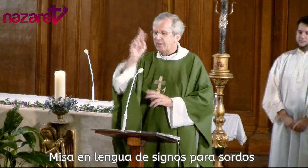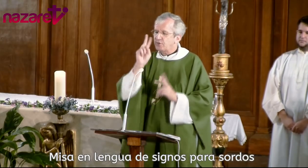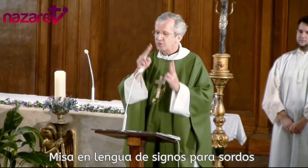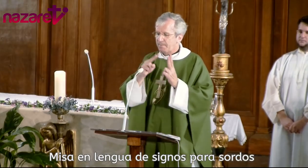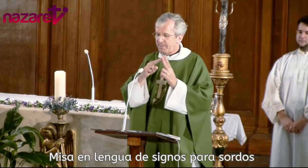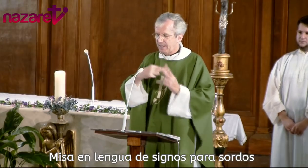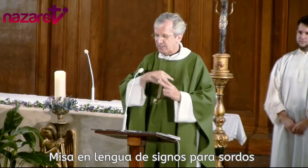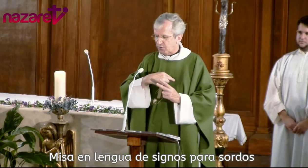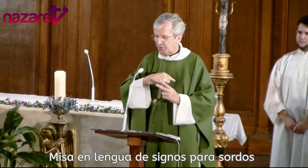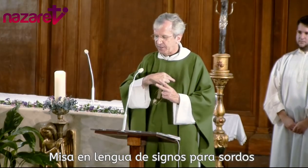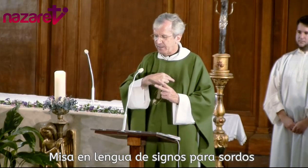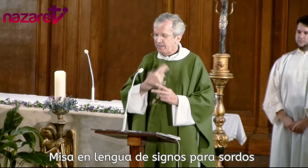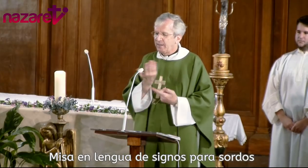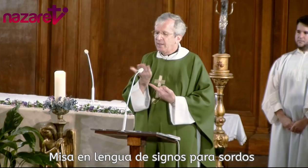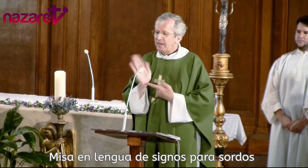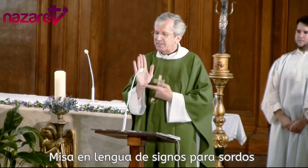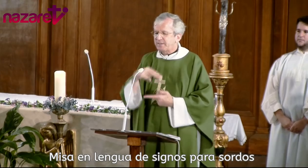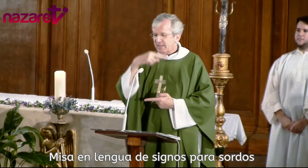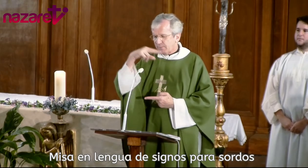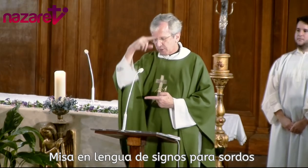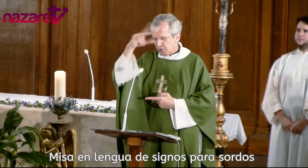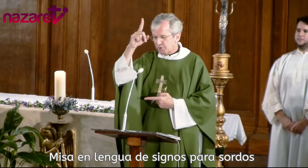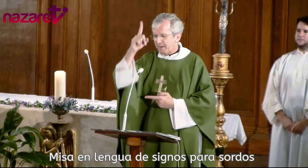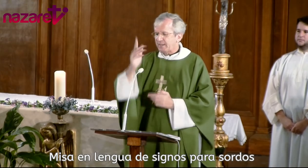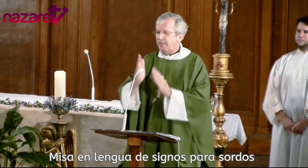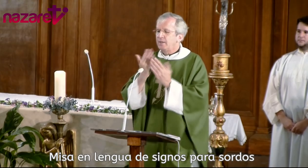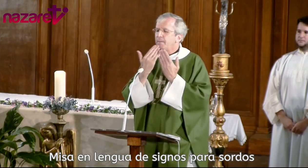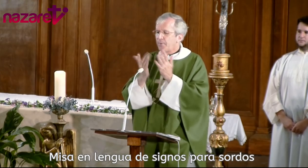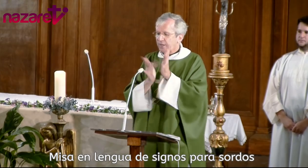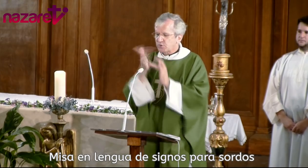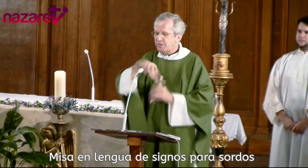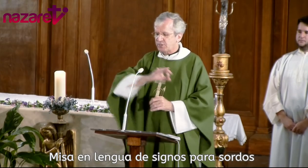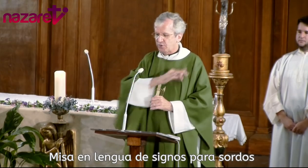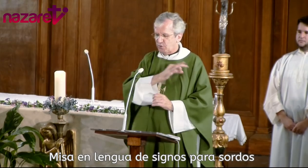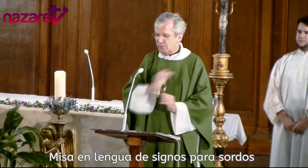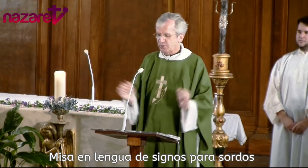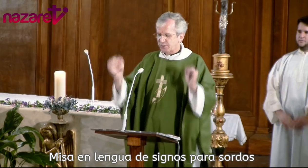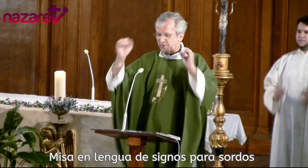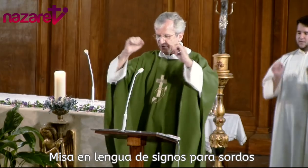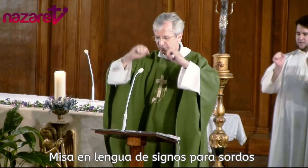Dios bien las conoce. Las presentamos a Dios Padre por Jesucristo nuestro Señor.